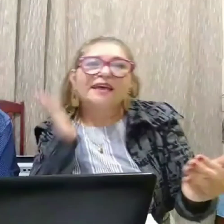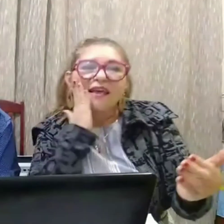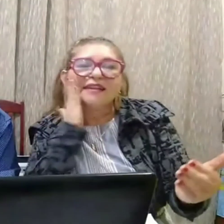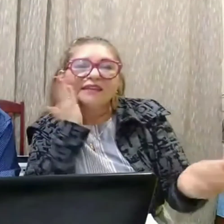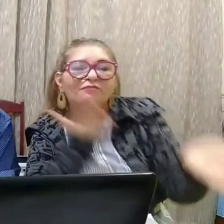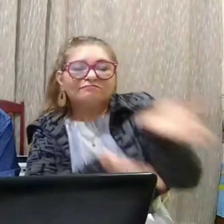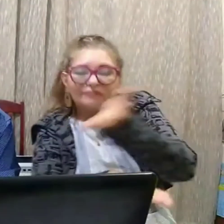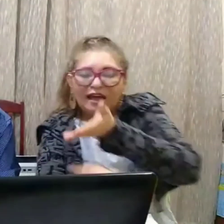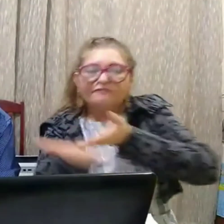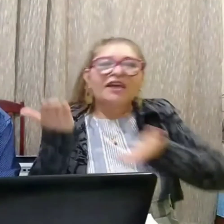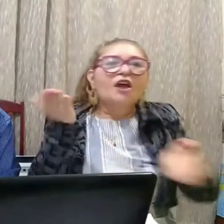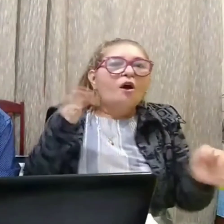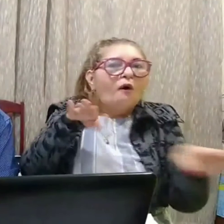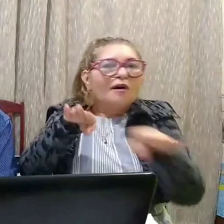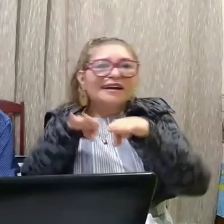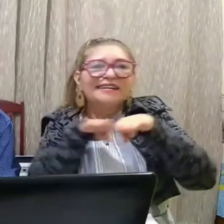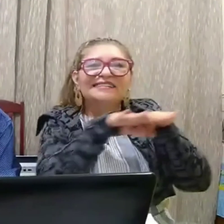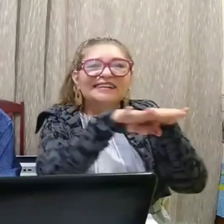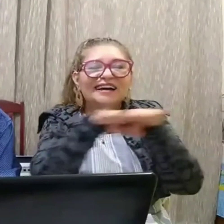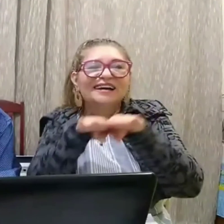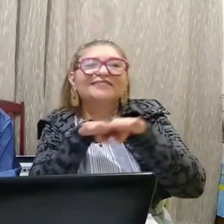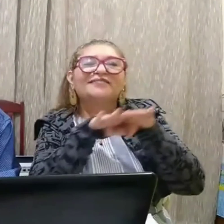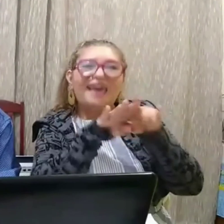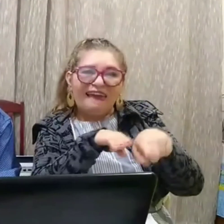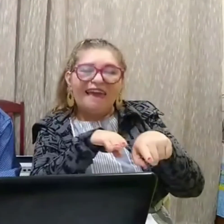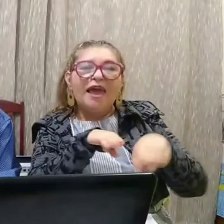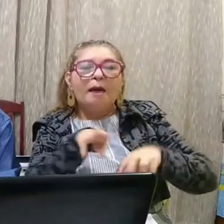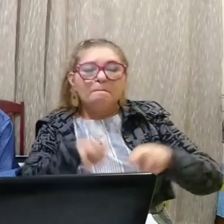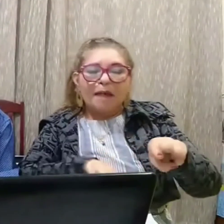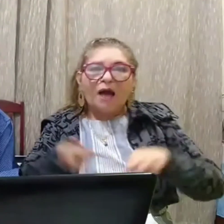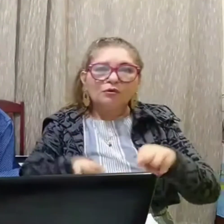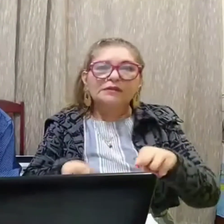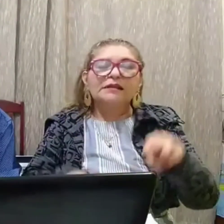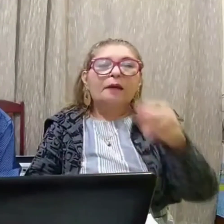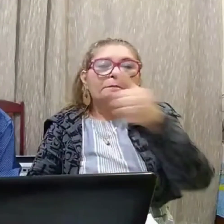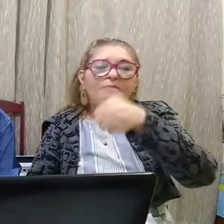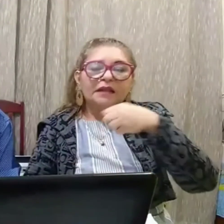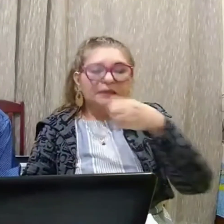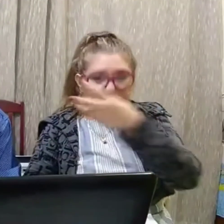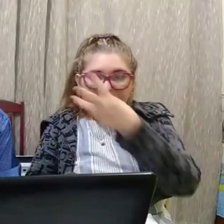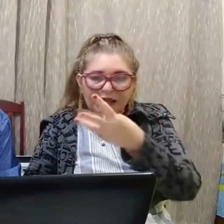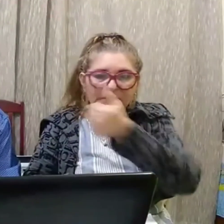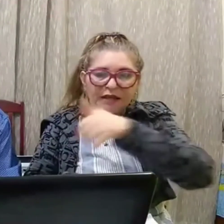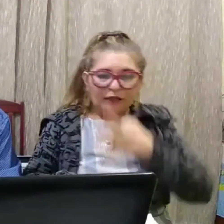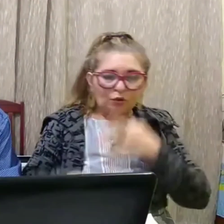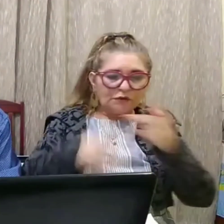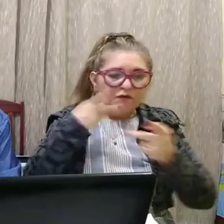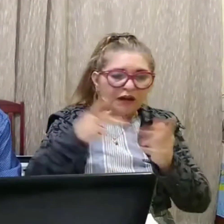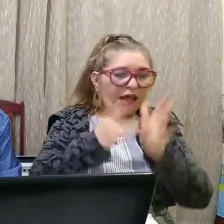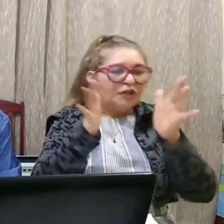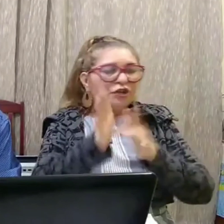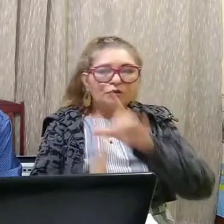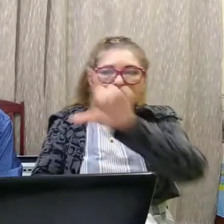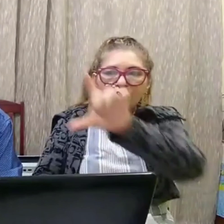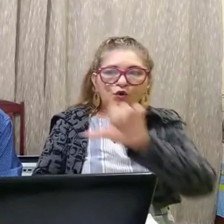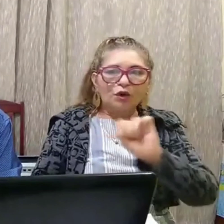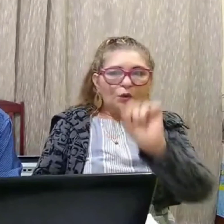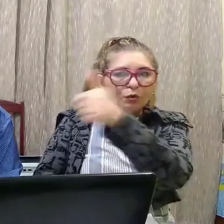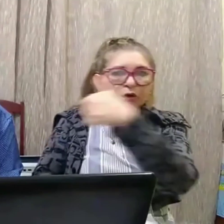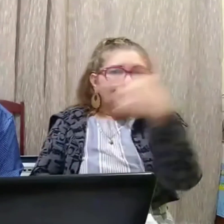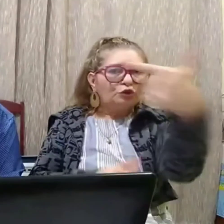serão acrescentadas. Marcos 3:14 diz assim que Jesus designou 12